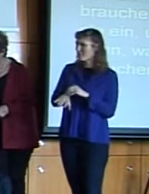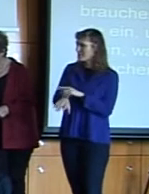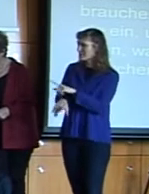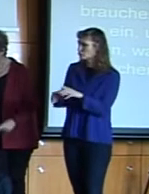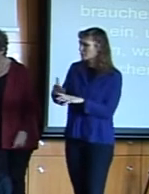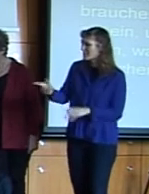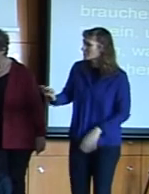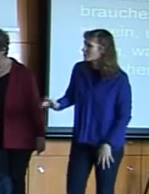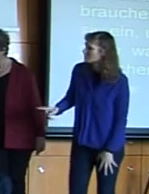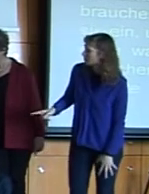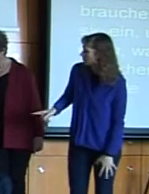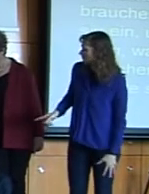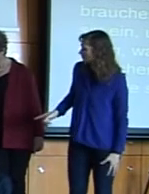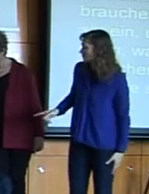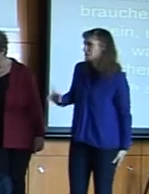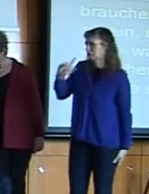gesagt später.